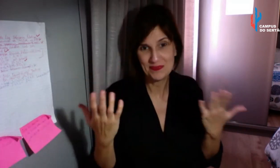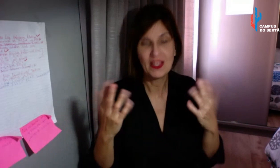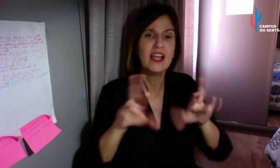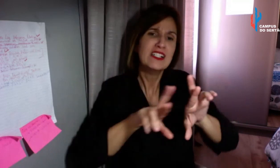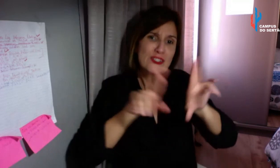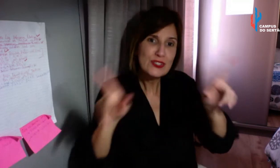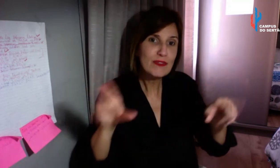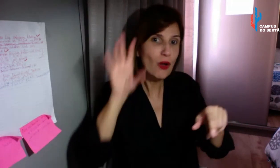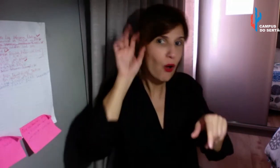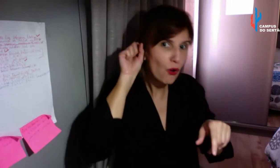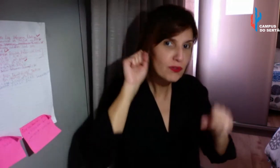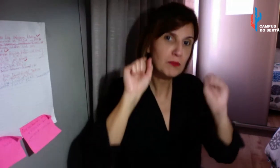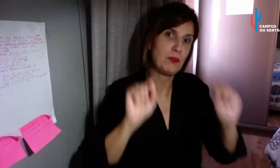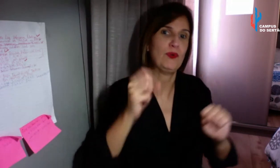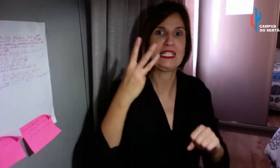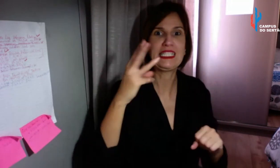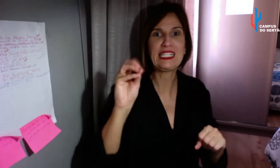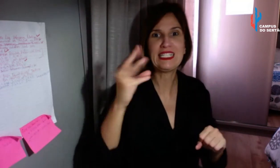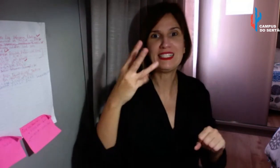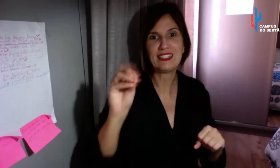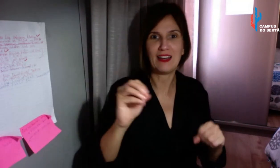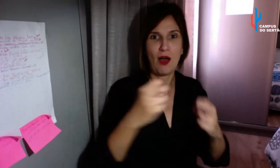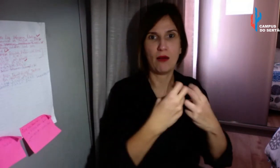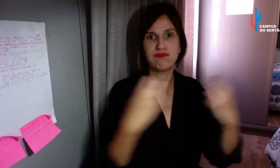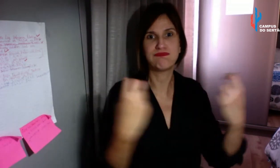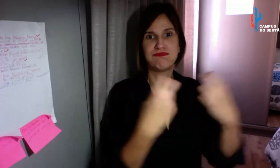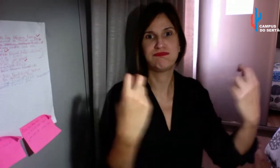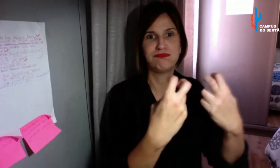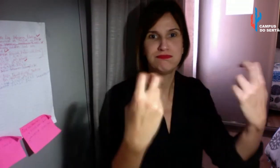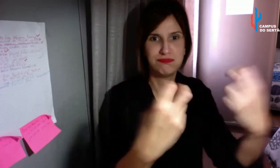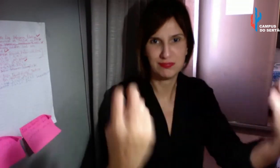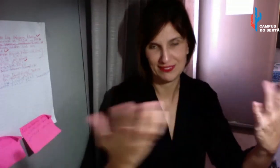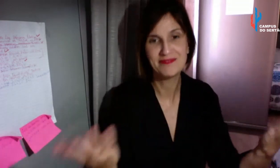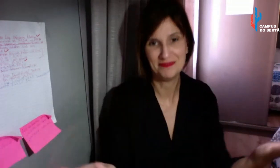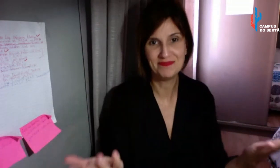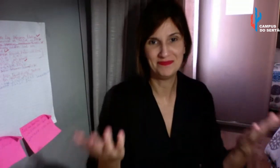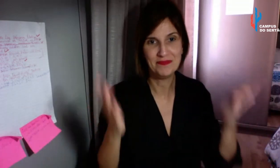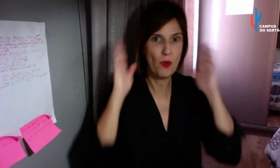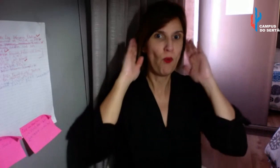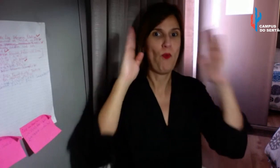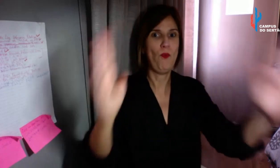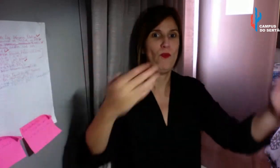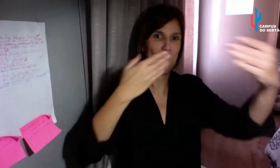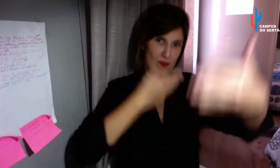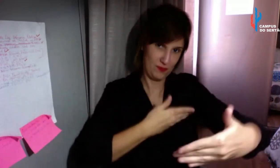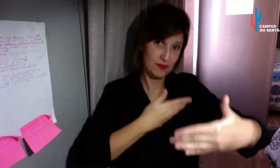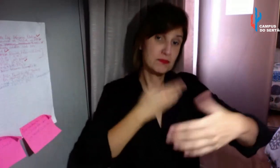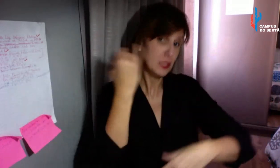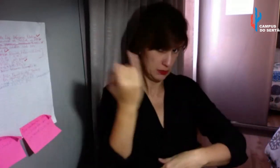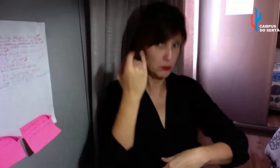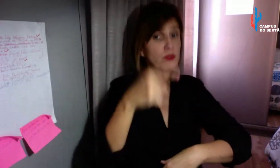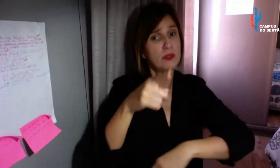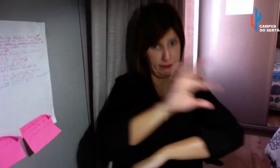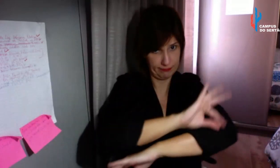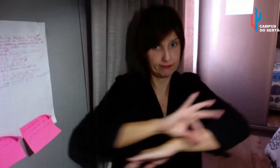15 alunos, né? É diferente de turmas de crianças ouvintes, em que tem 30, 35 alunos em uma